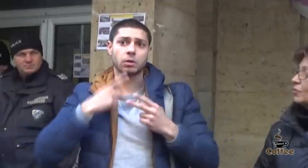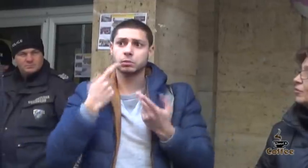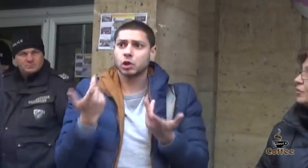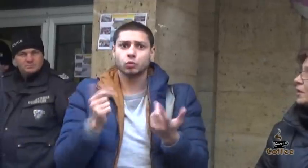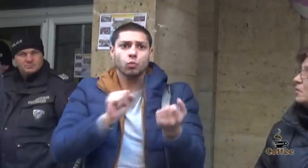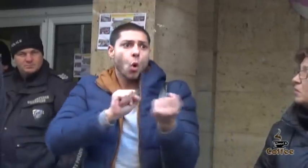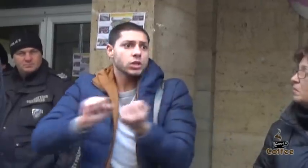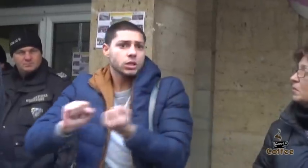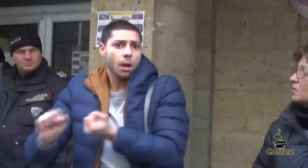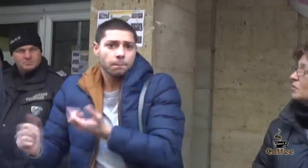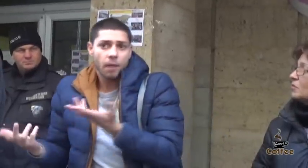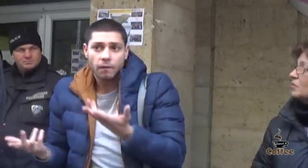Говорите по-бързо.